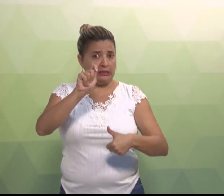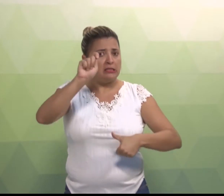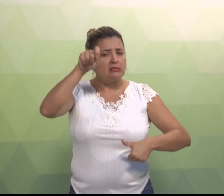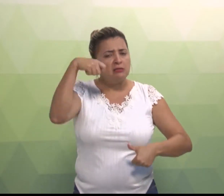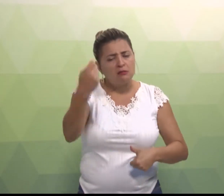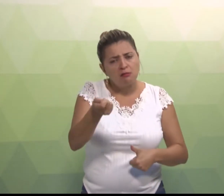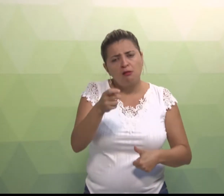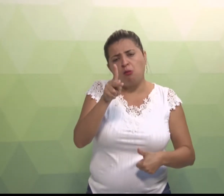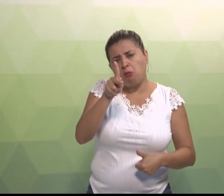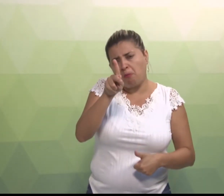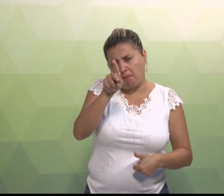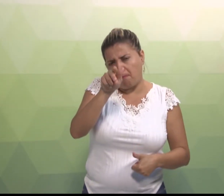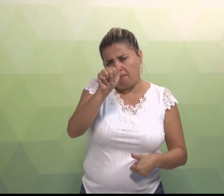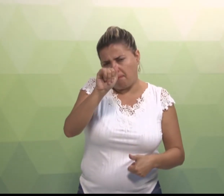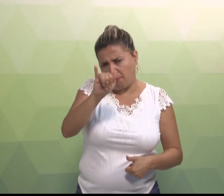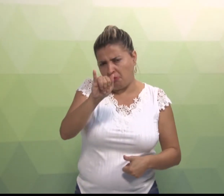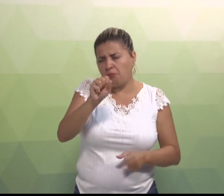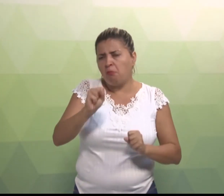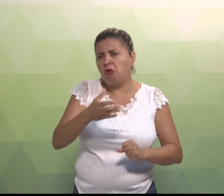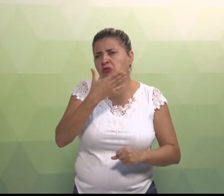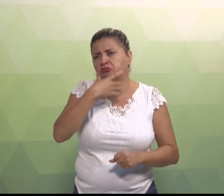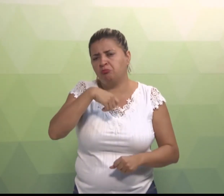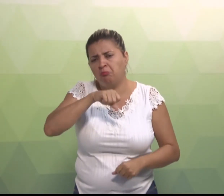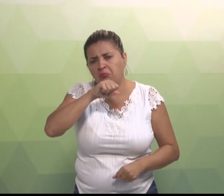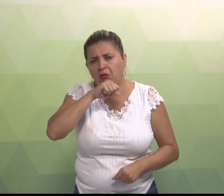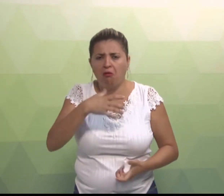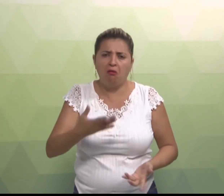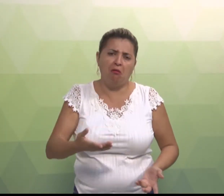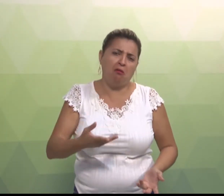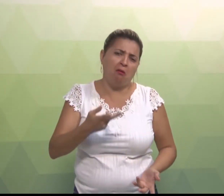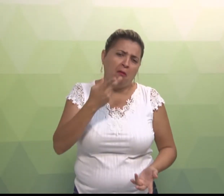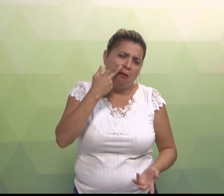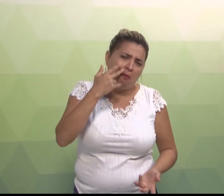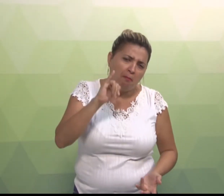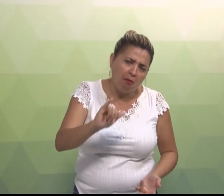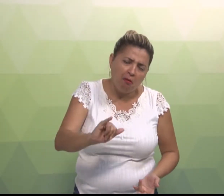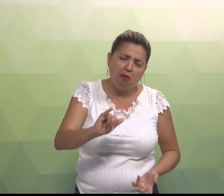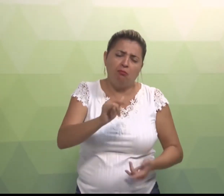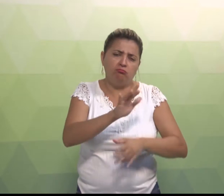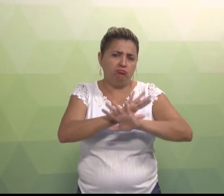exemplo, PAI, pai, que pode ser usado dessa forma, desse sinal.